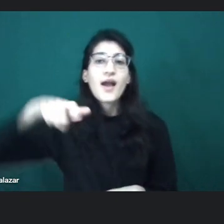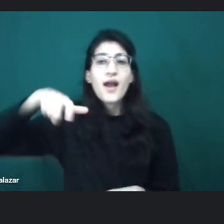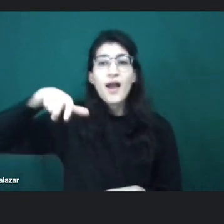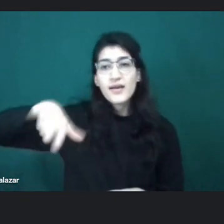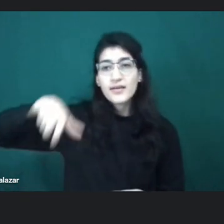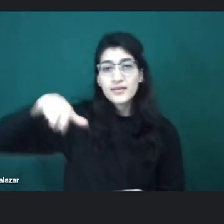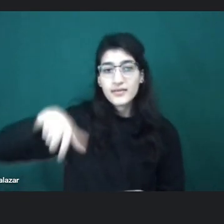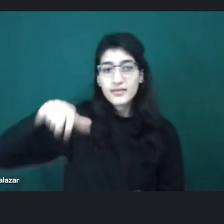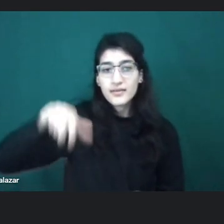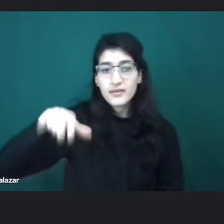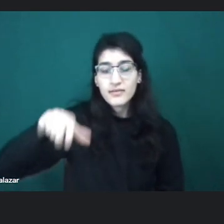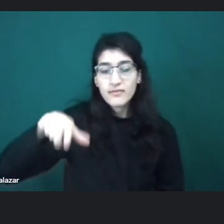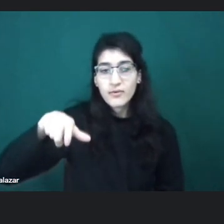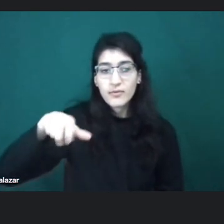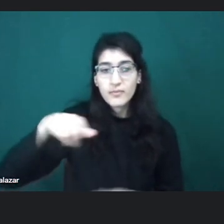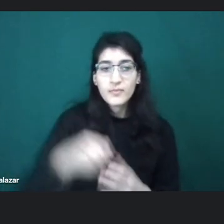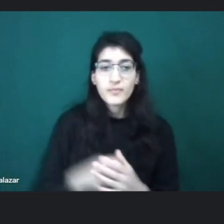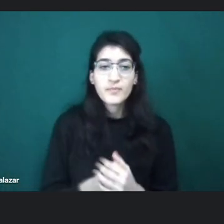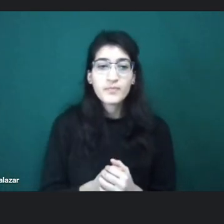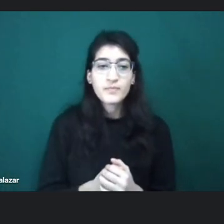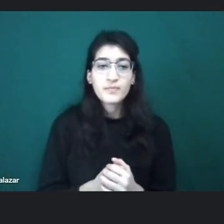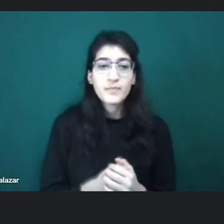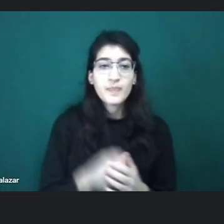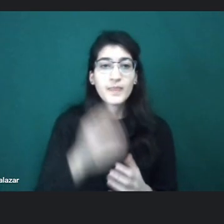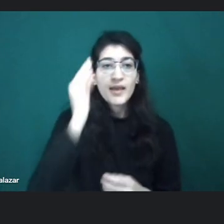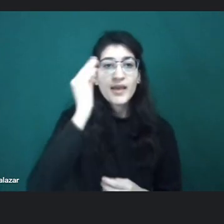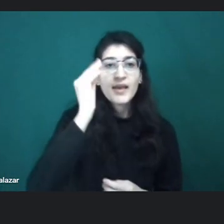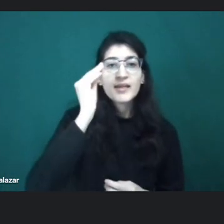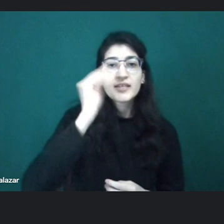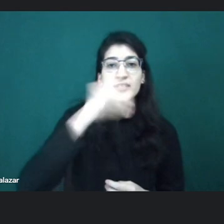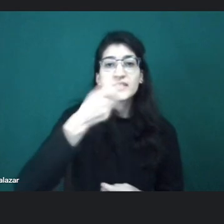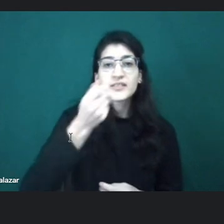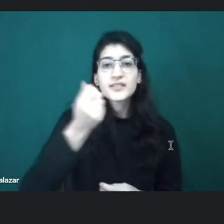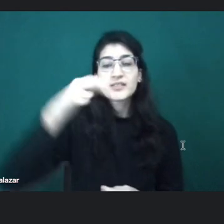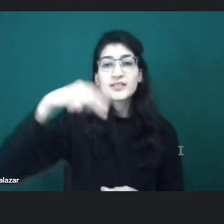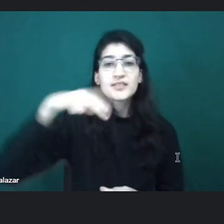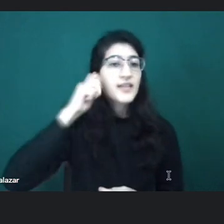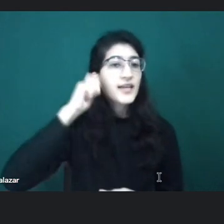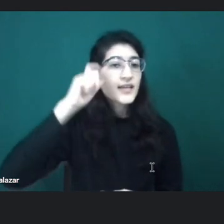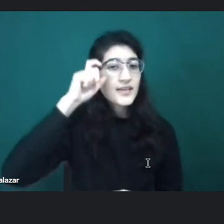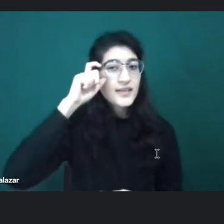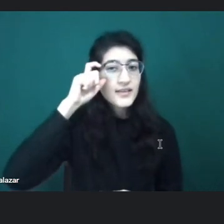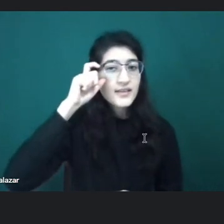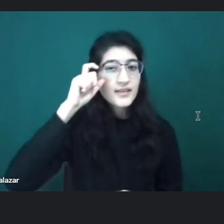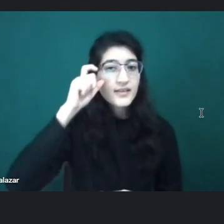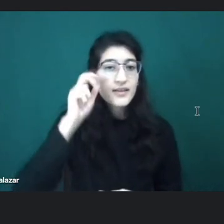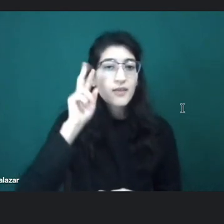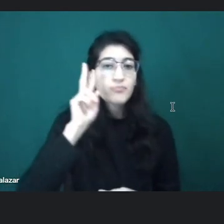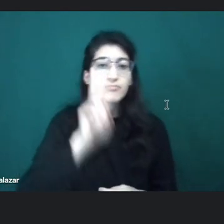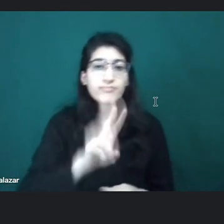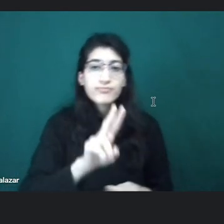Change, nos tenemos que fijar. Nos fijamos en change como está acá. A ver.